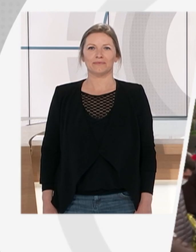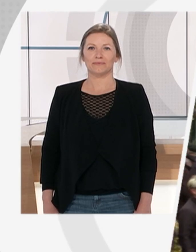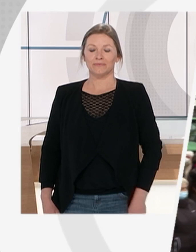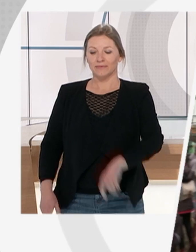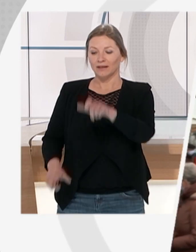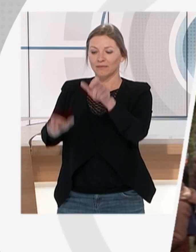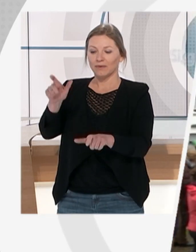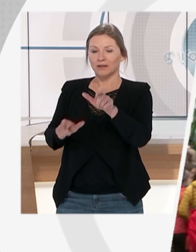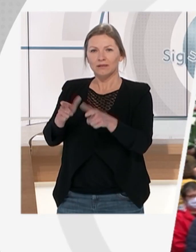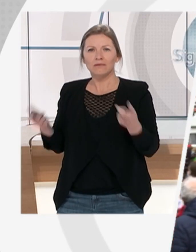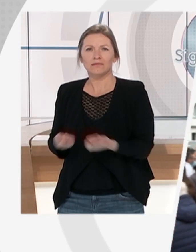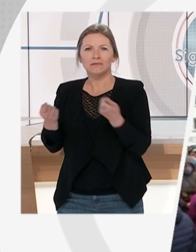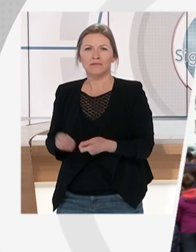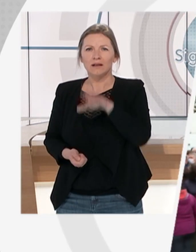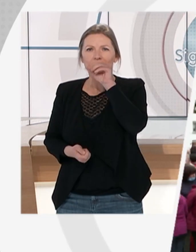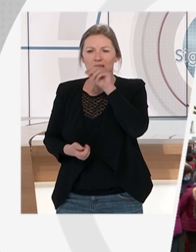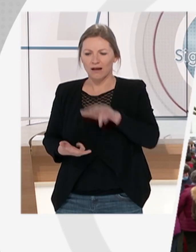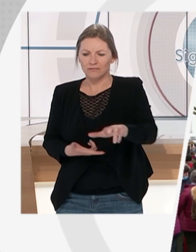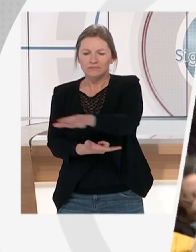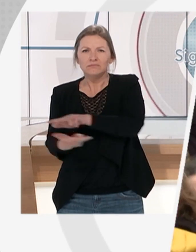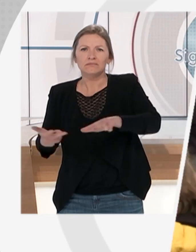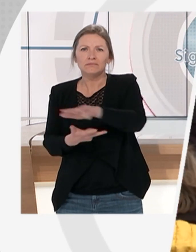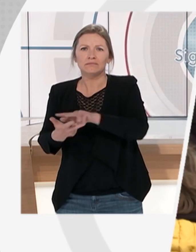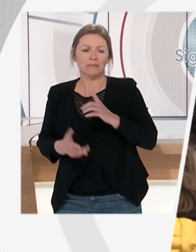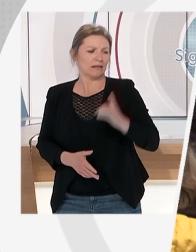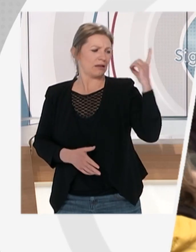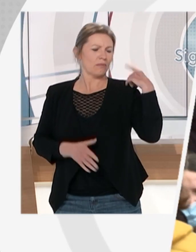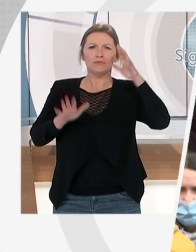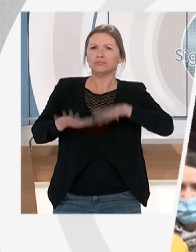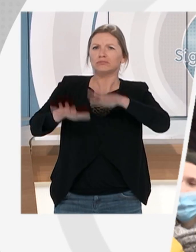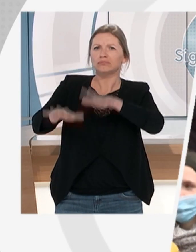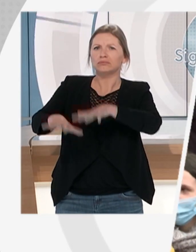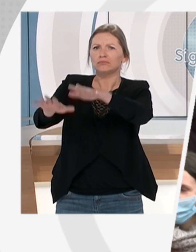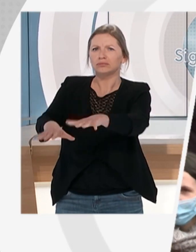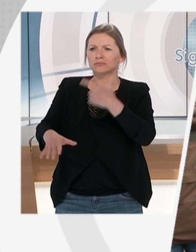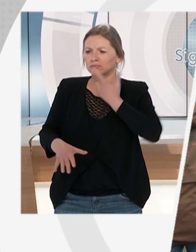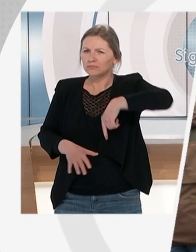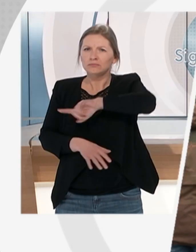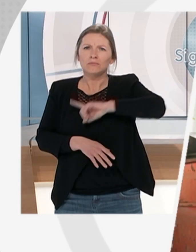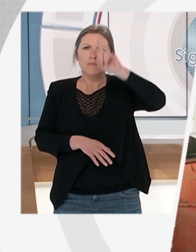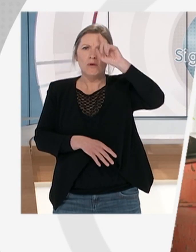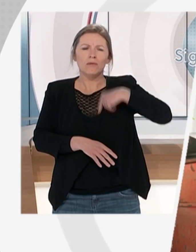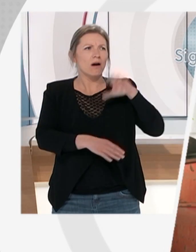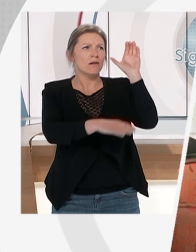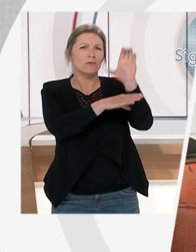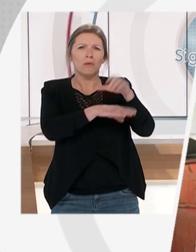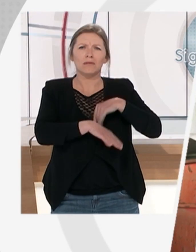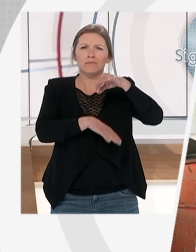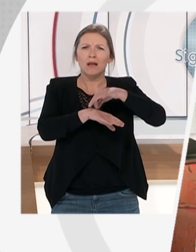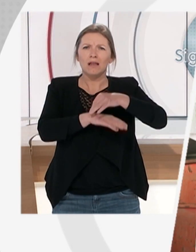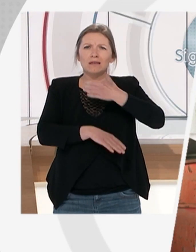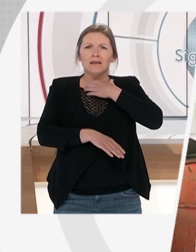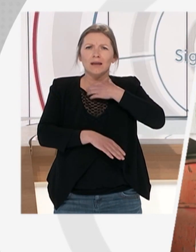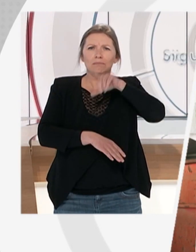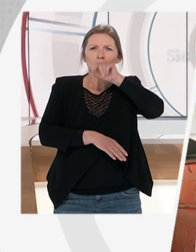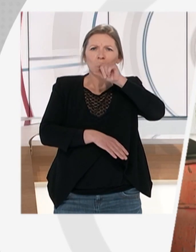Les éleveurs de canards du Pays Basque ont manifesté ce dimanche. Ils dénoncent l'abattage systématique des élevages dans le cadre de la grippe